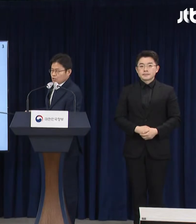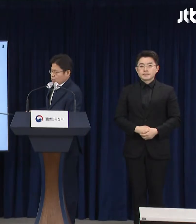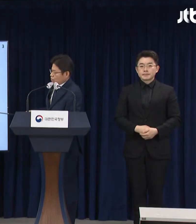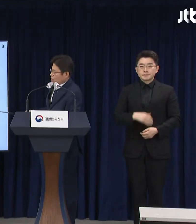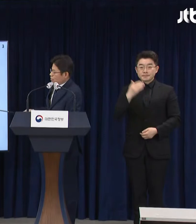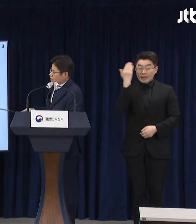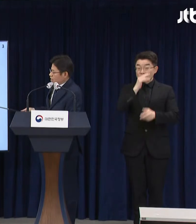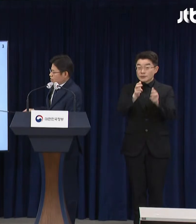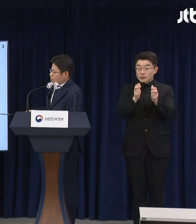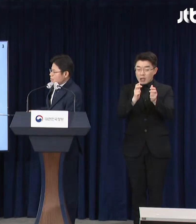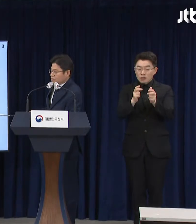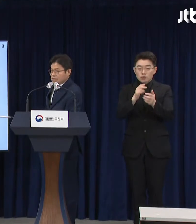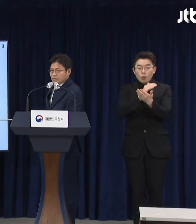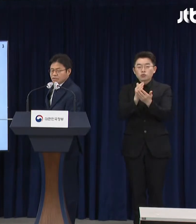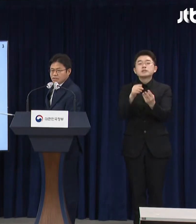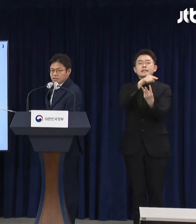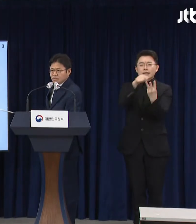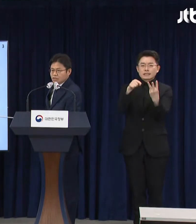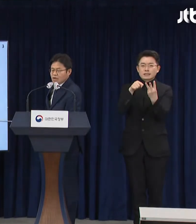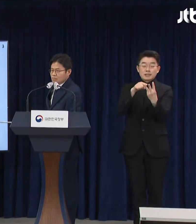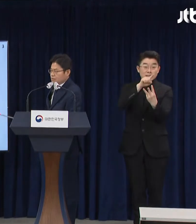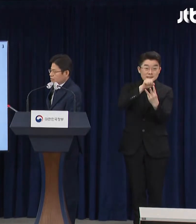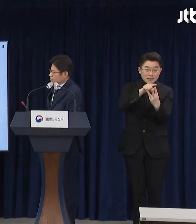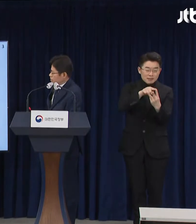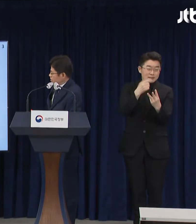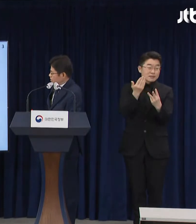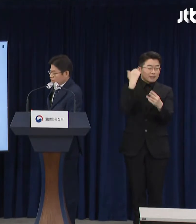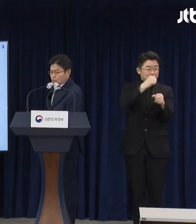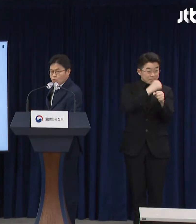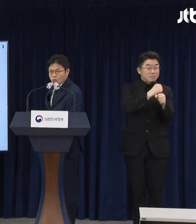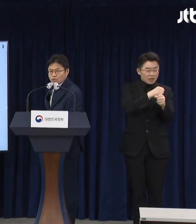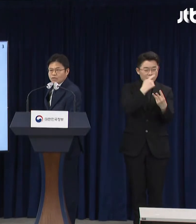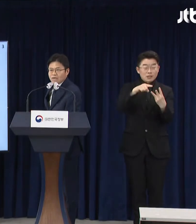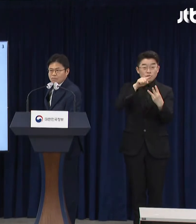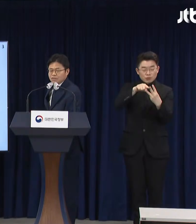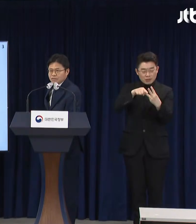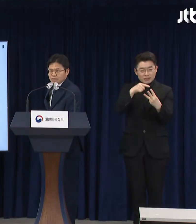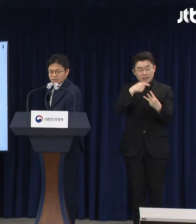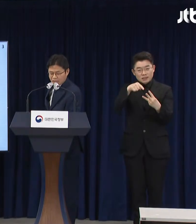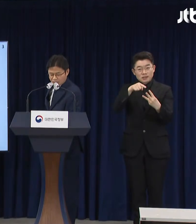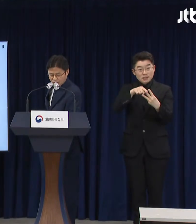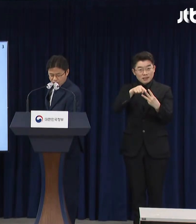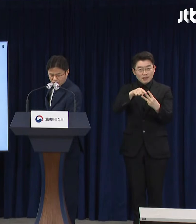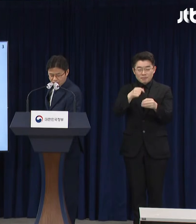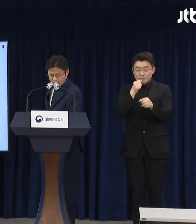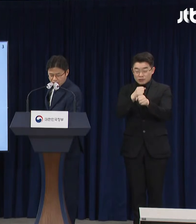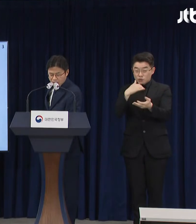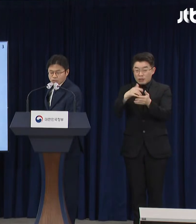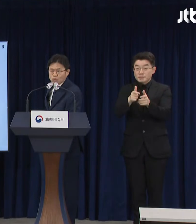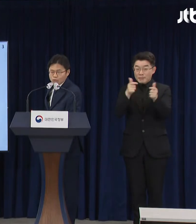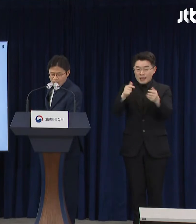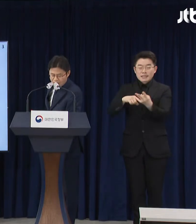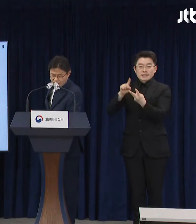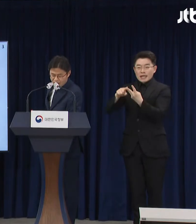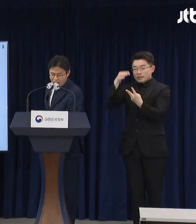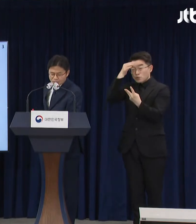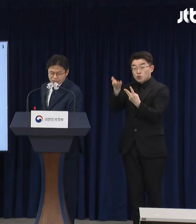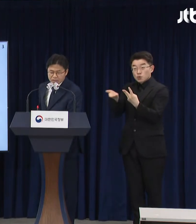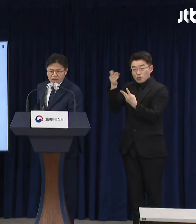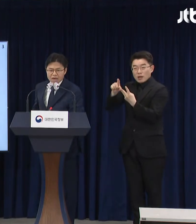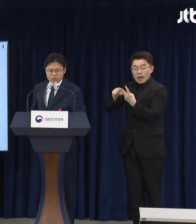알프스의 세 종류, 기설 알프스, 증설 알프스, 그리고 고성능 알프스, 이렇게 세